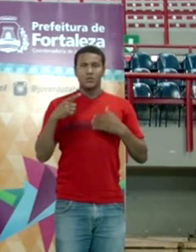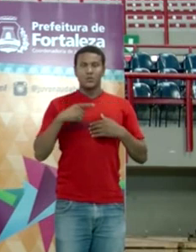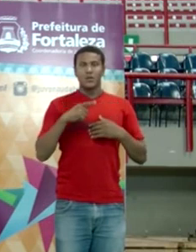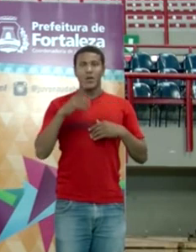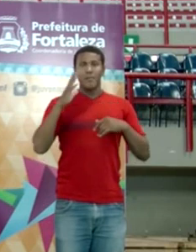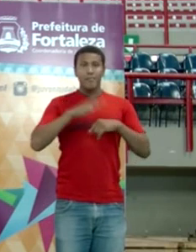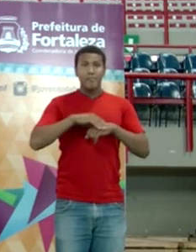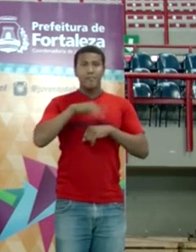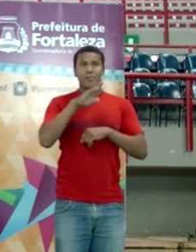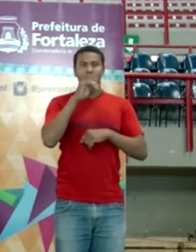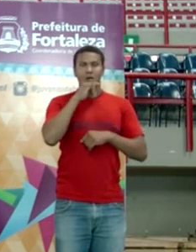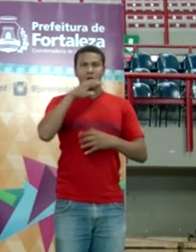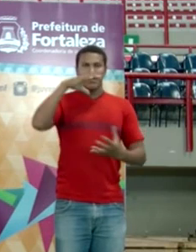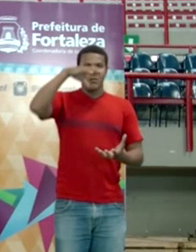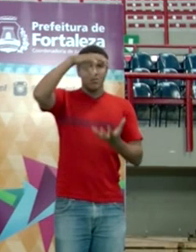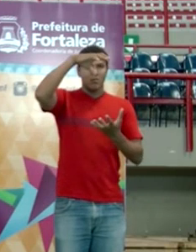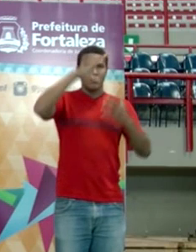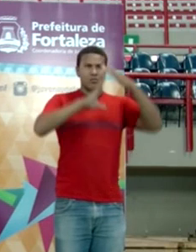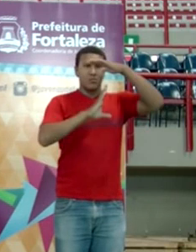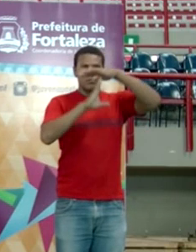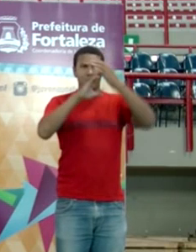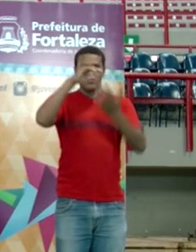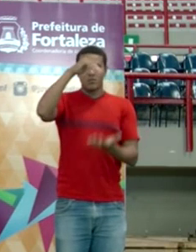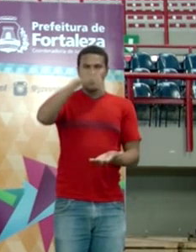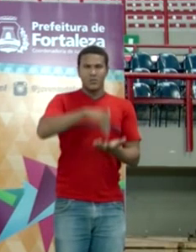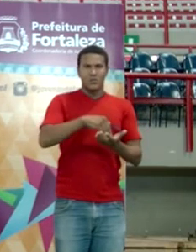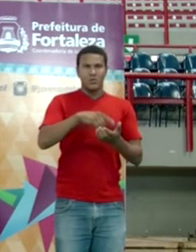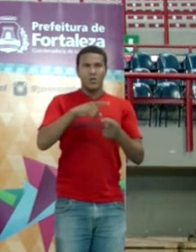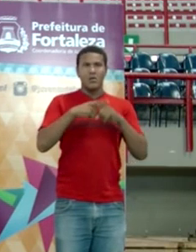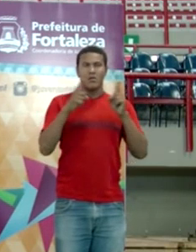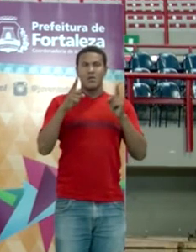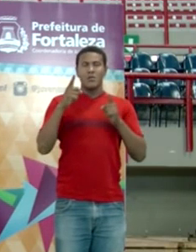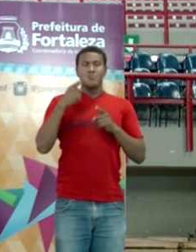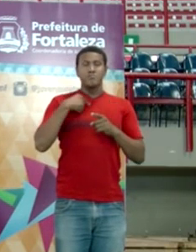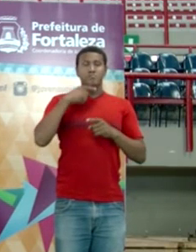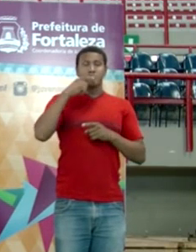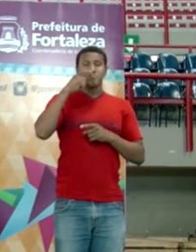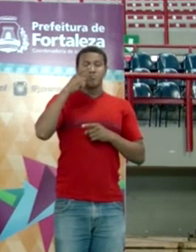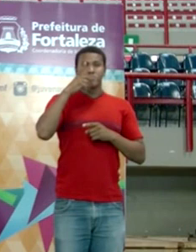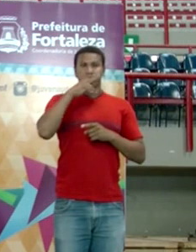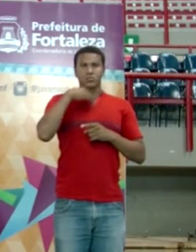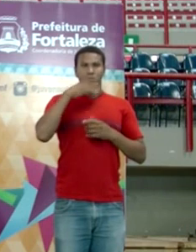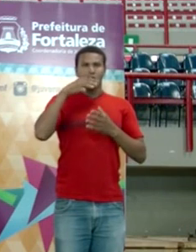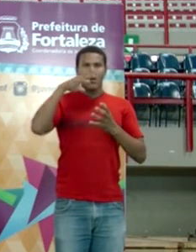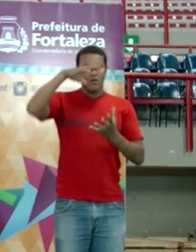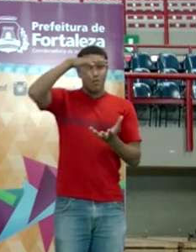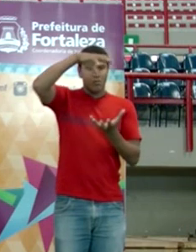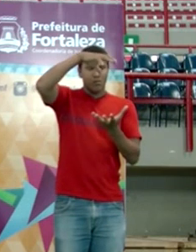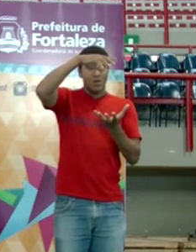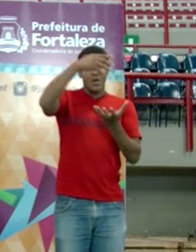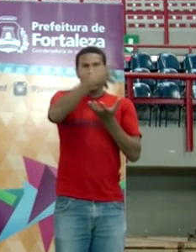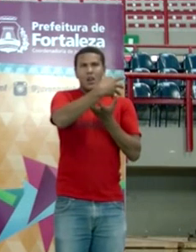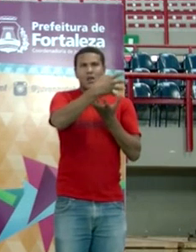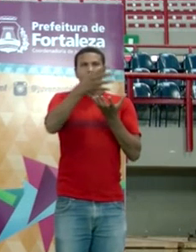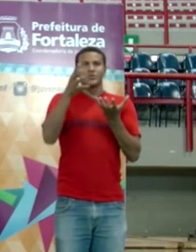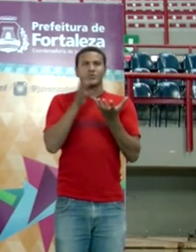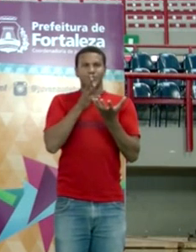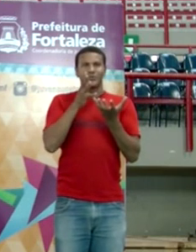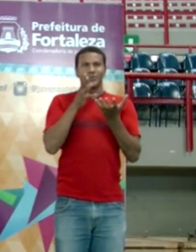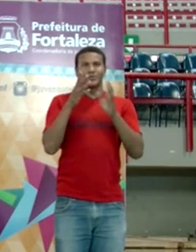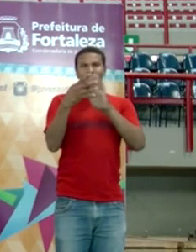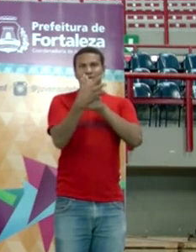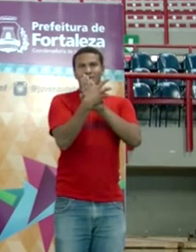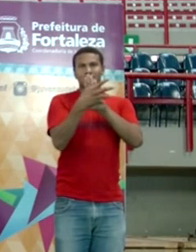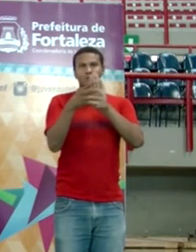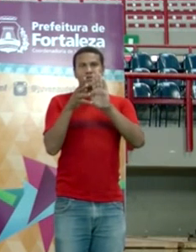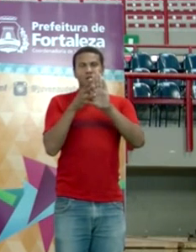a atmosfera contribui mais nas regiões das latitudes mais altas. Latitude mais alta, se o